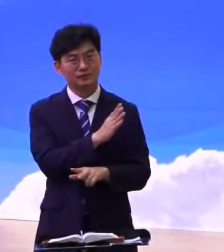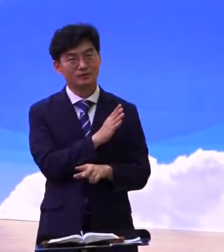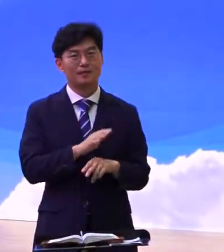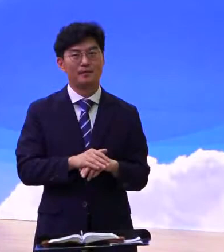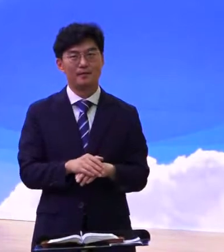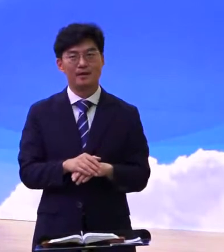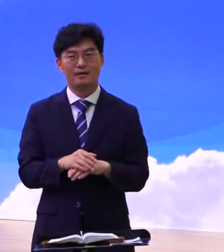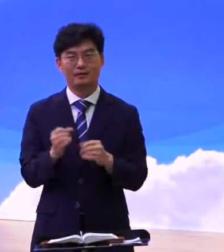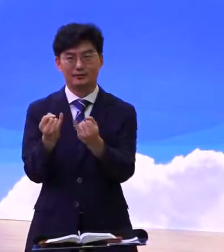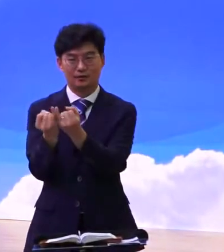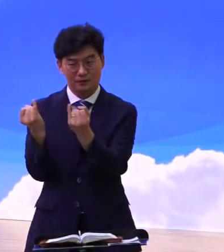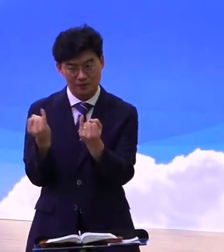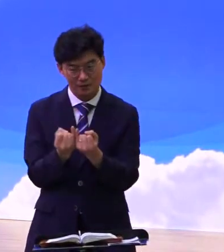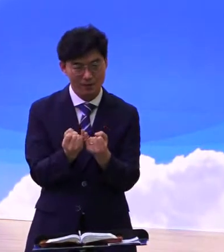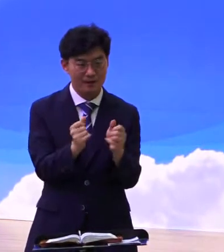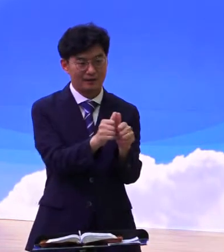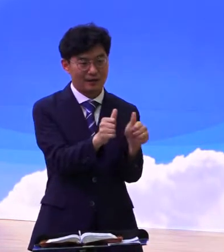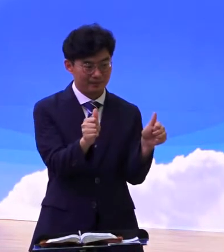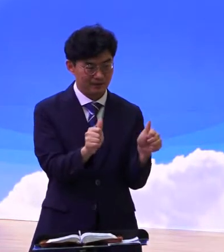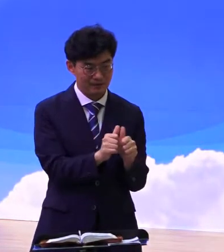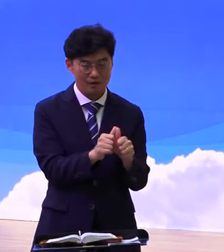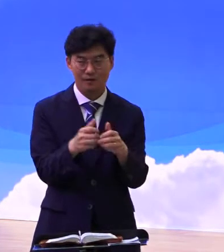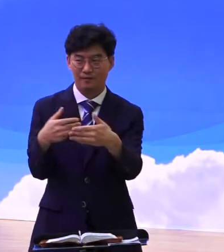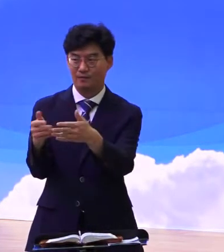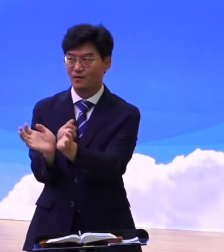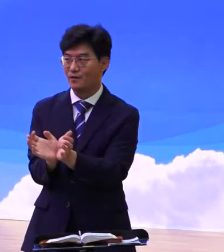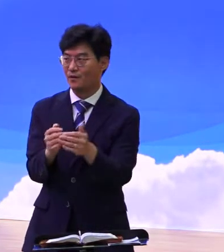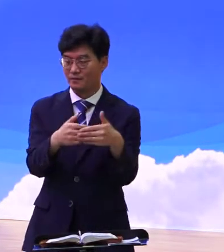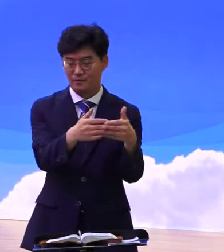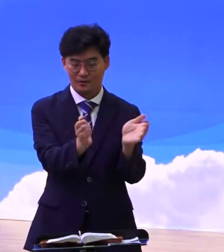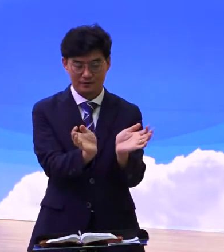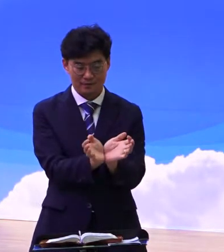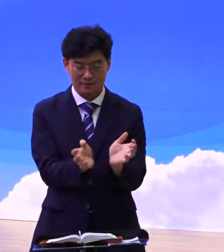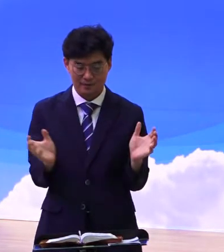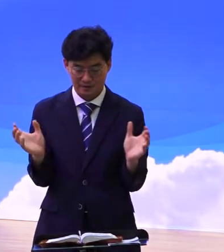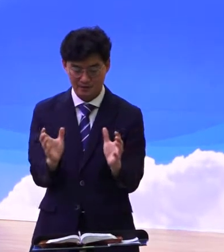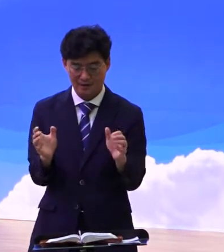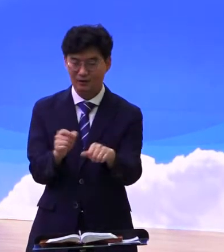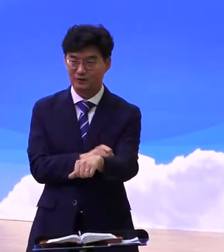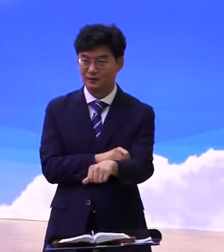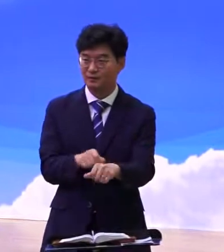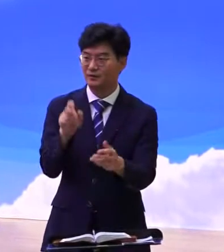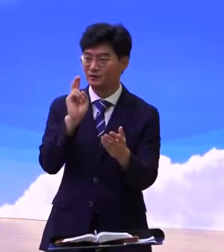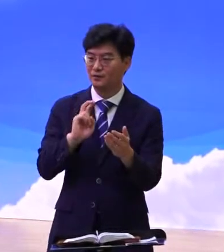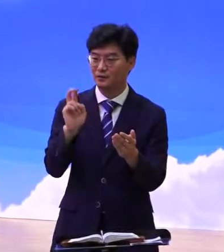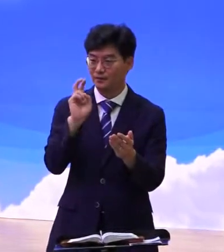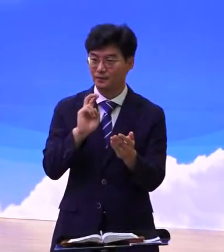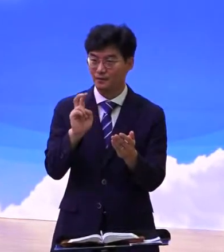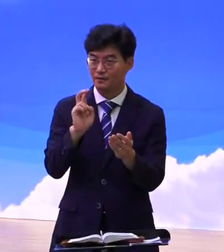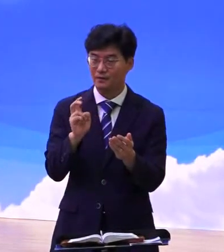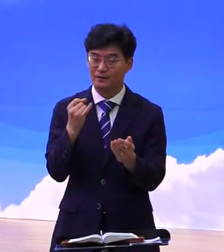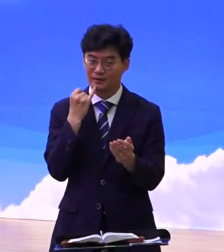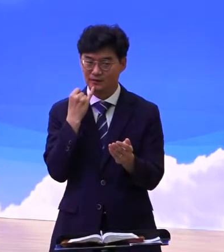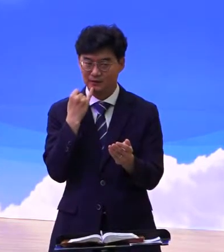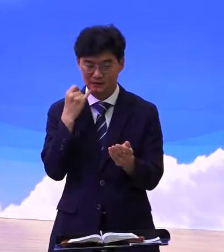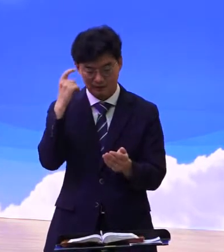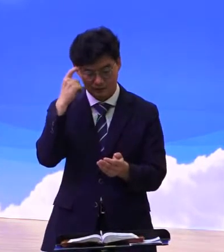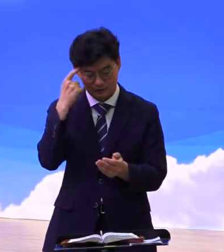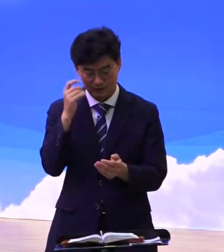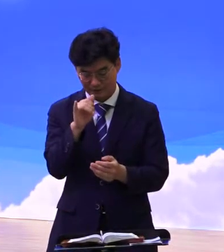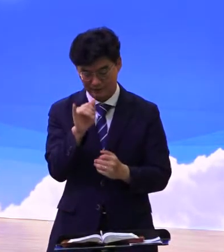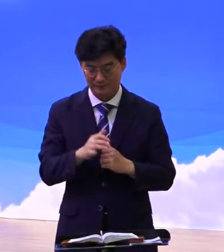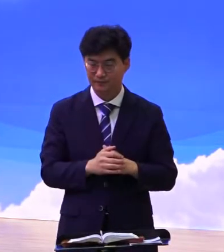연락을 드렸는데 한 개 혹은 두 개 정도의 혹은 남성교회가 이 자리에서 하나님께 찬양하며 영광을 돌릴